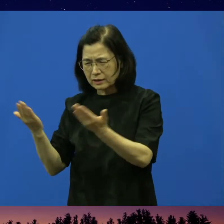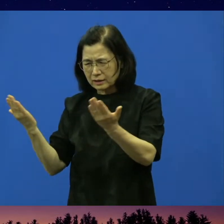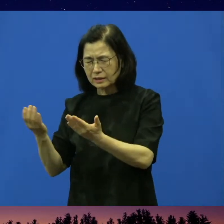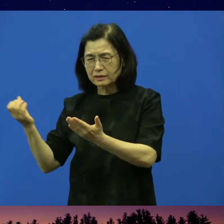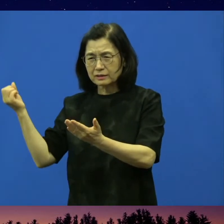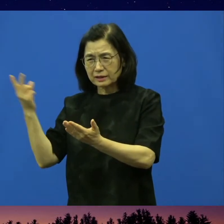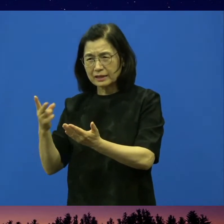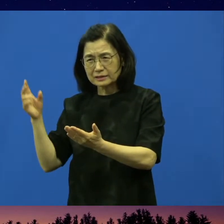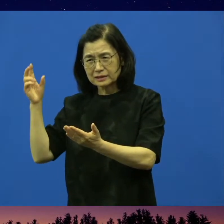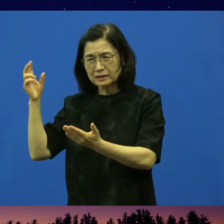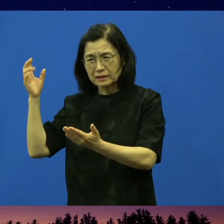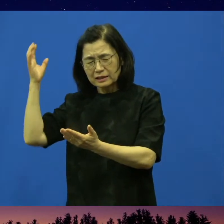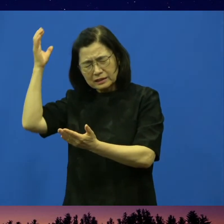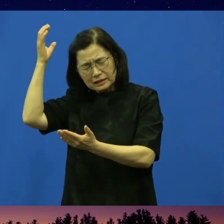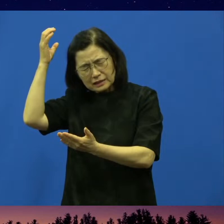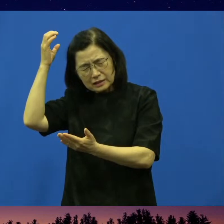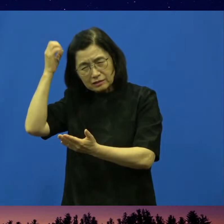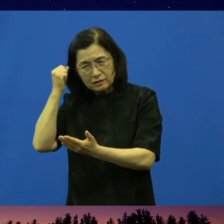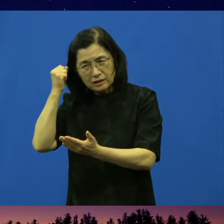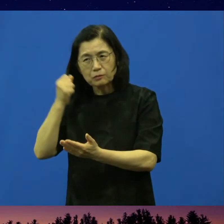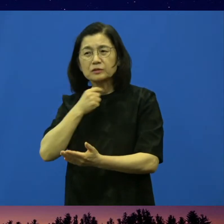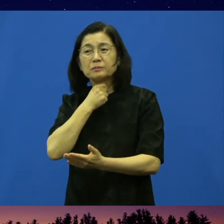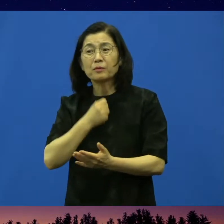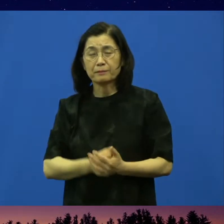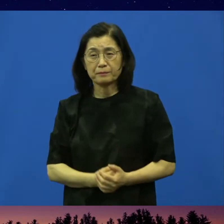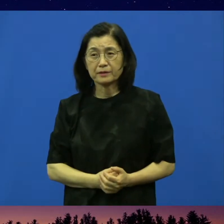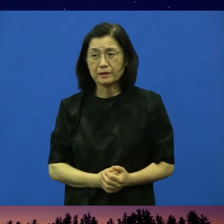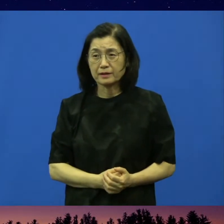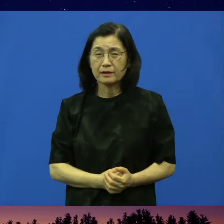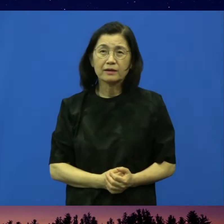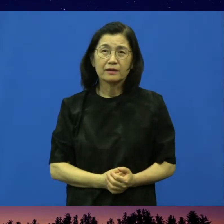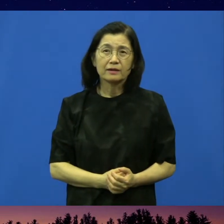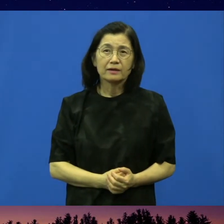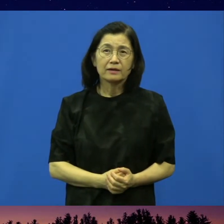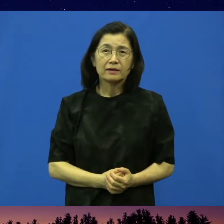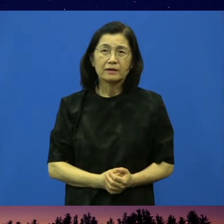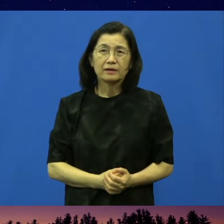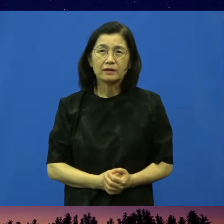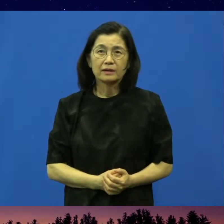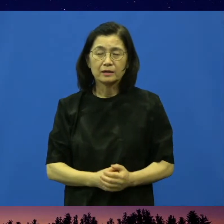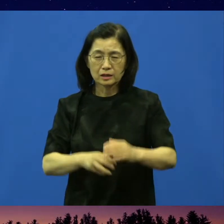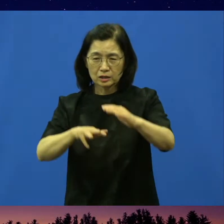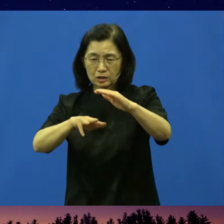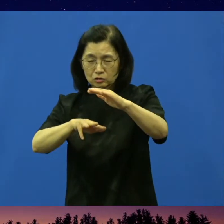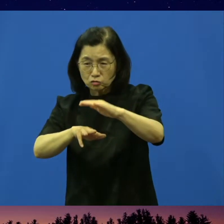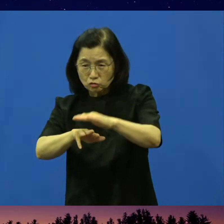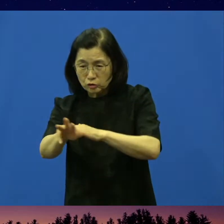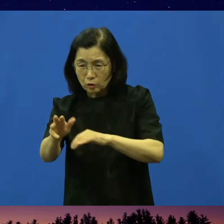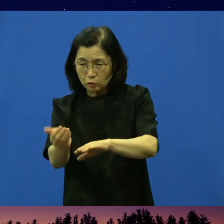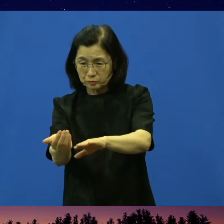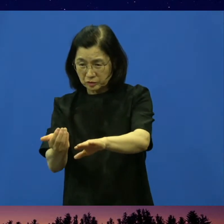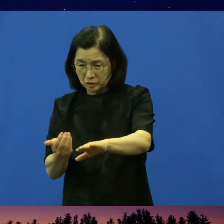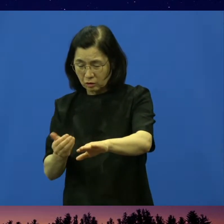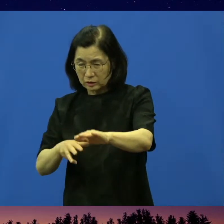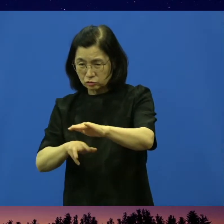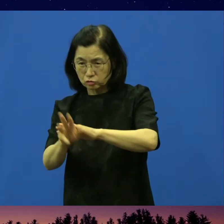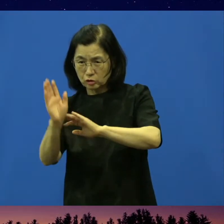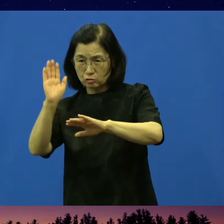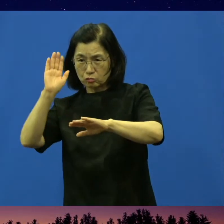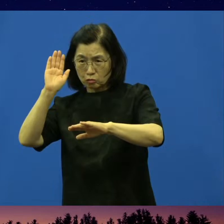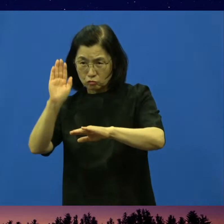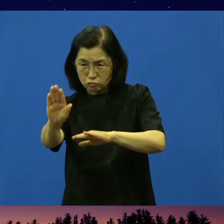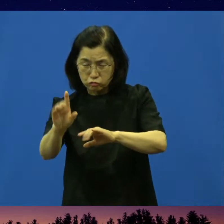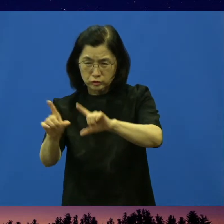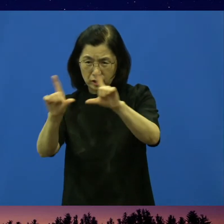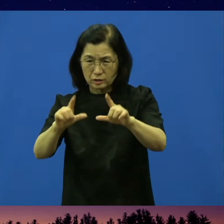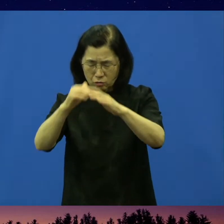출애굽 사건은 이스라엘 역사의 중요한 분기점이에요. 그 출애굽 이전과 이유는 전혀 다른 것입니다.